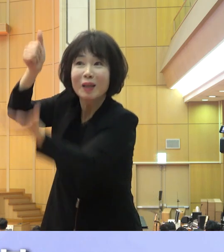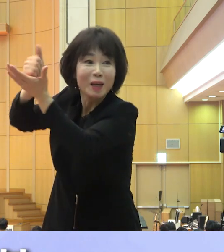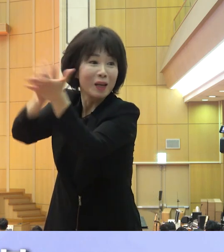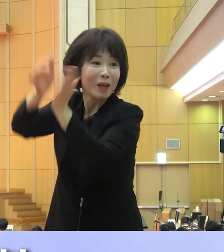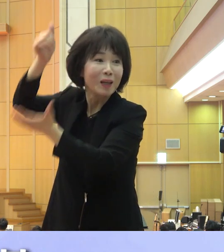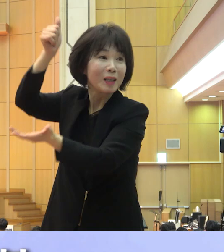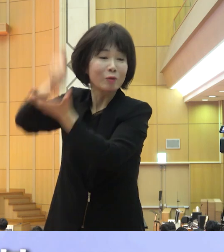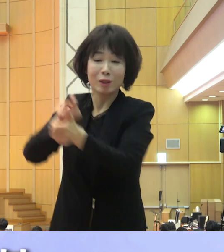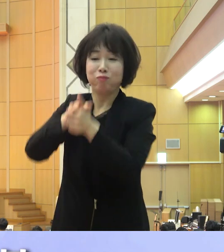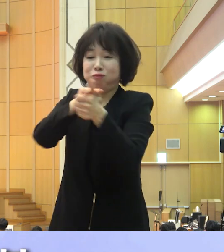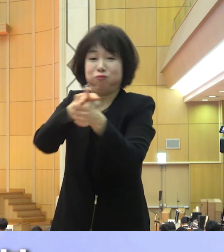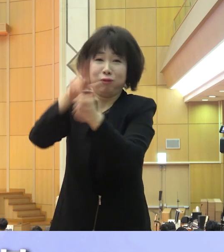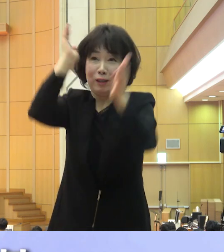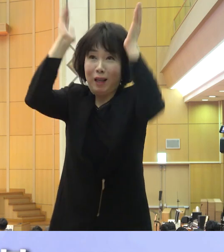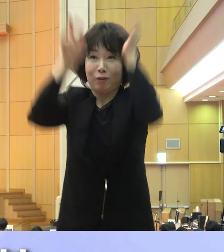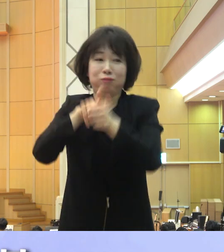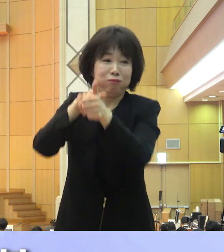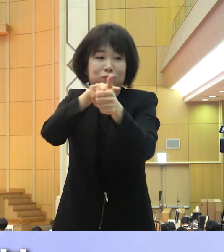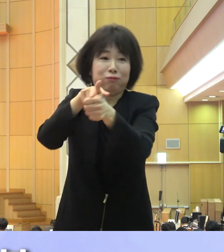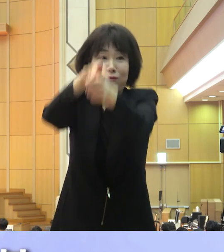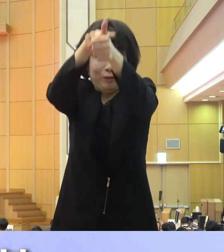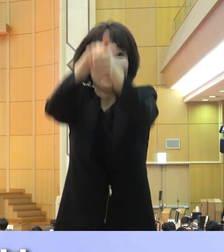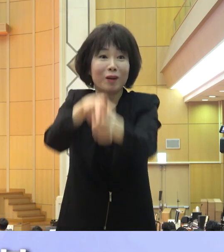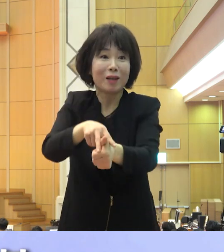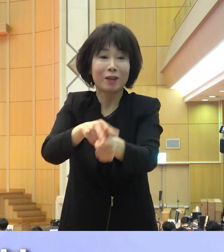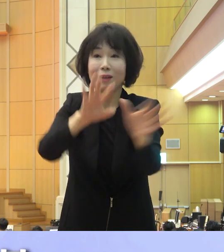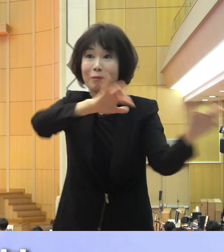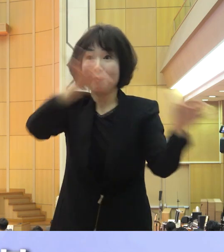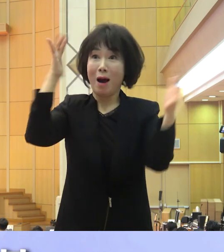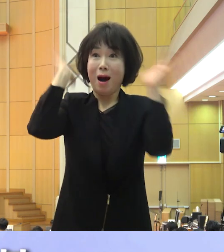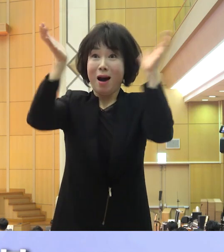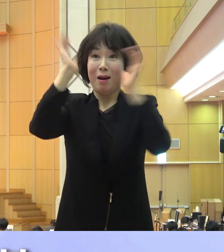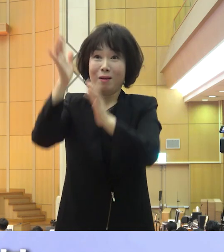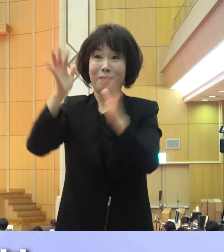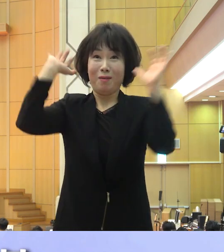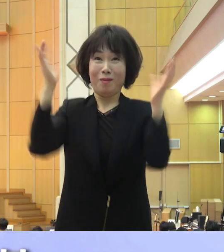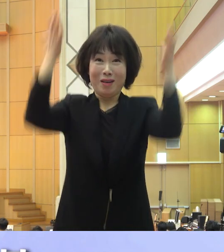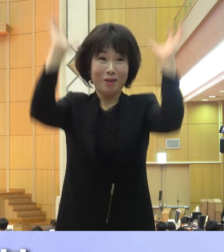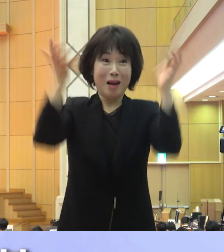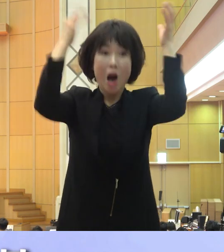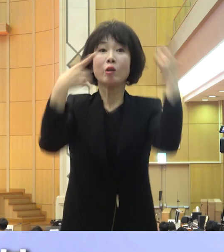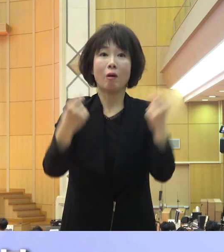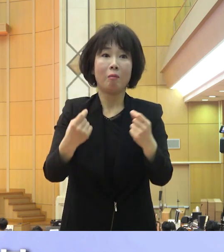하는데, 그래서 나귀도 그래 하고 같이 절 받았다는 거 아니겠어요?